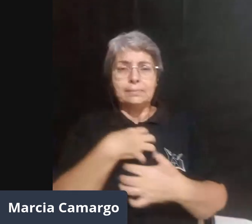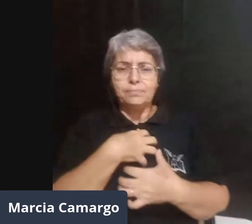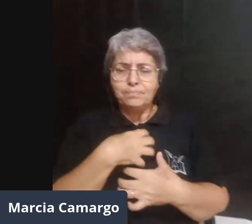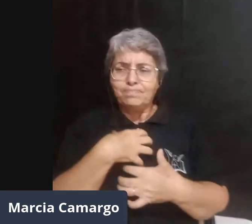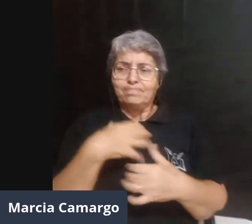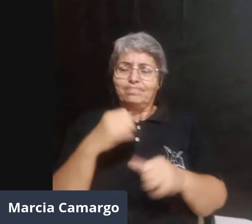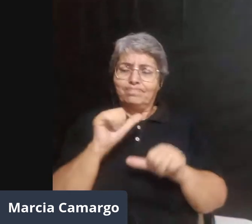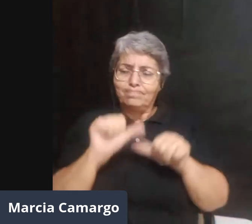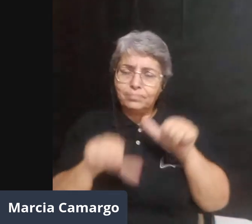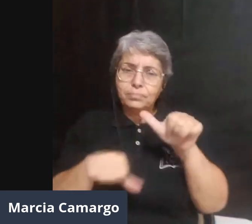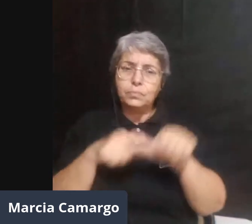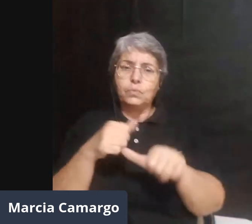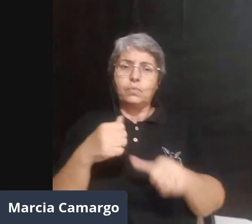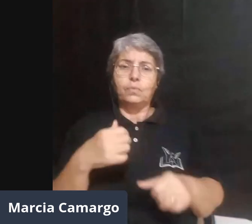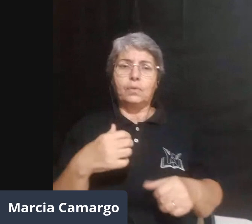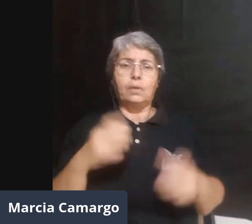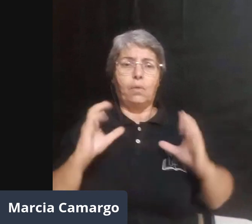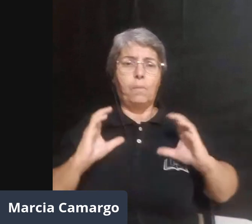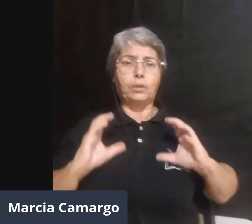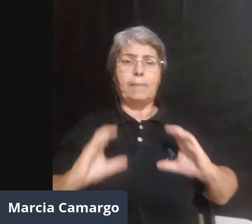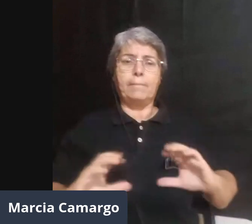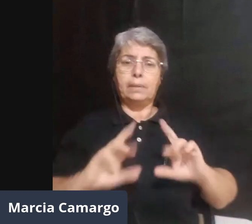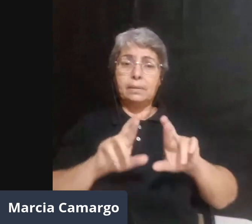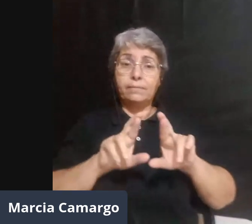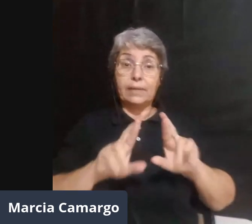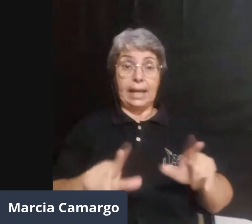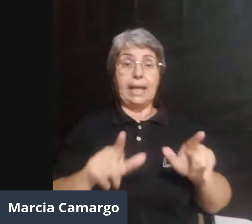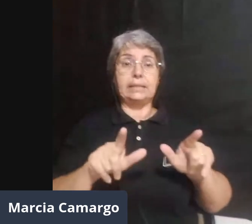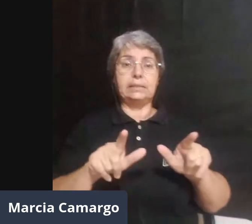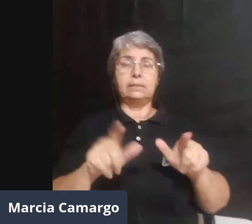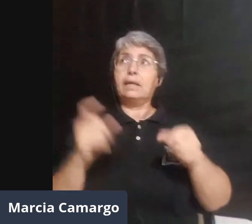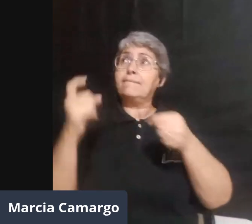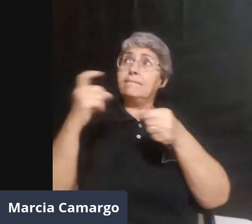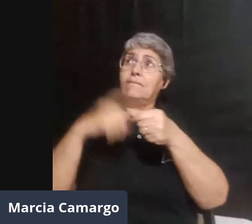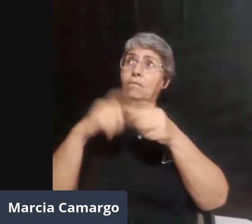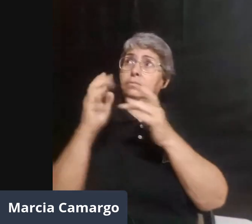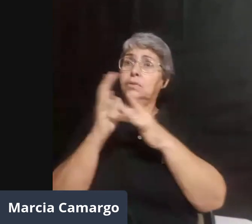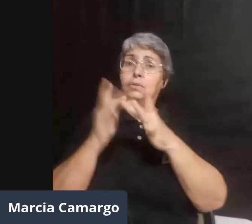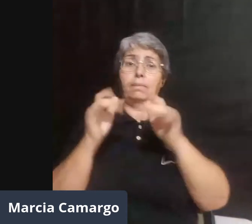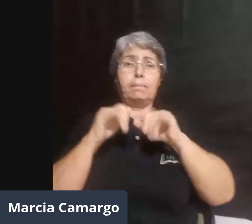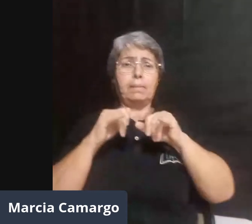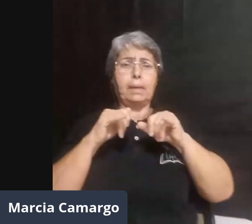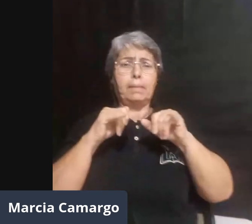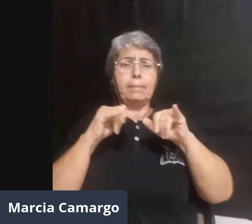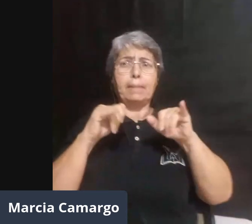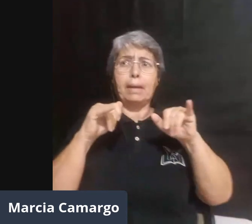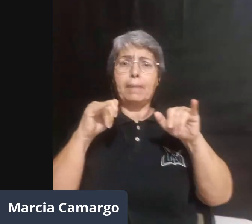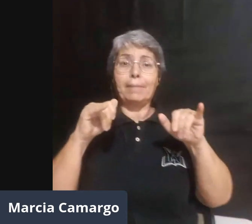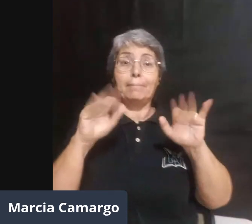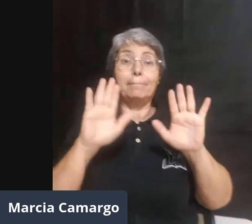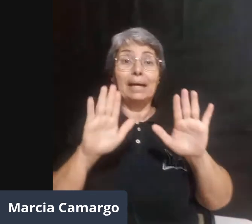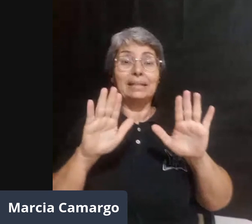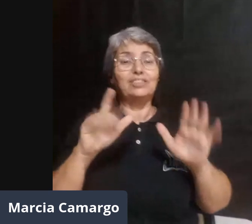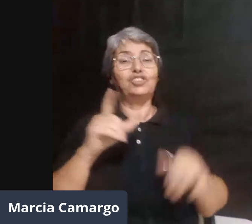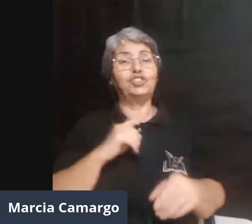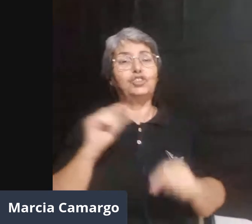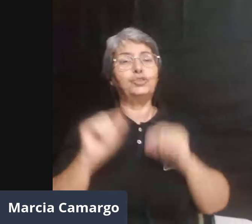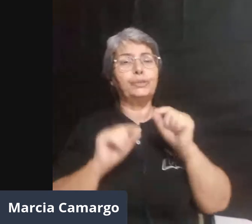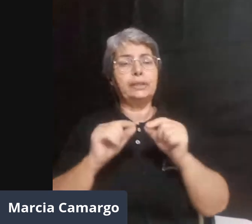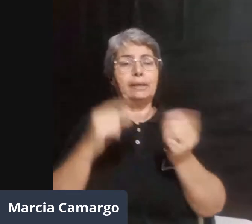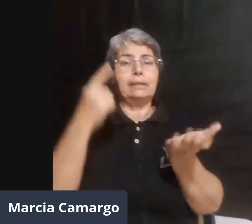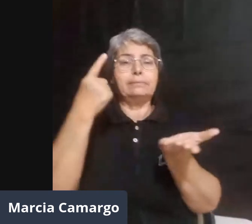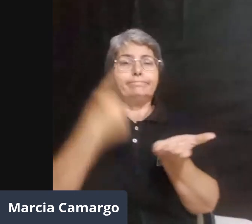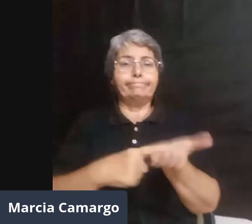comportamentos. A volta de Jesus foi anunciada com data marcada. Mas o